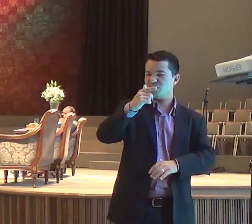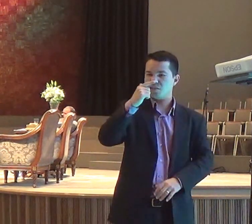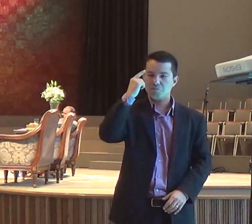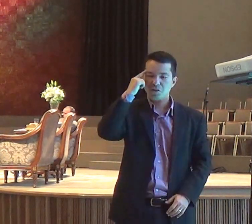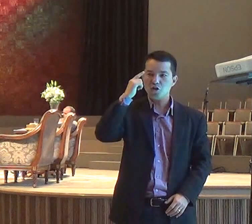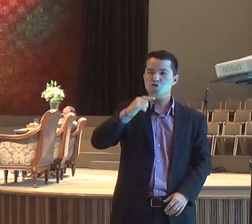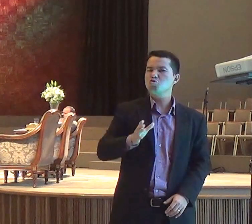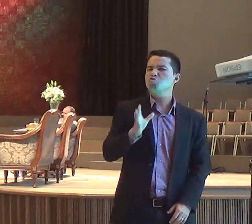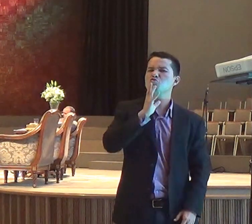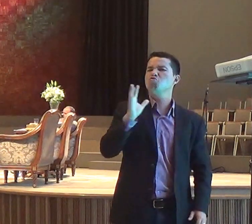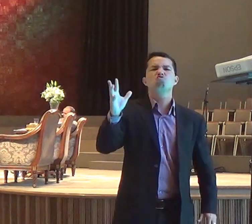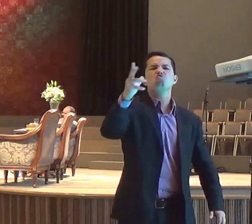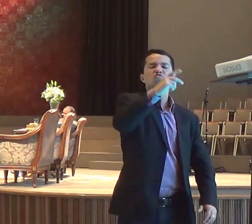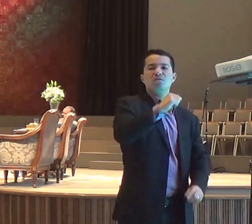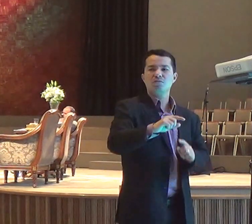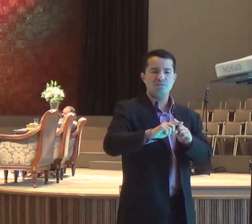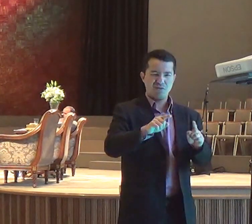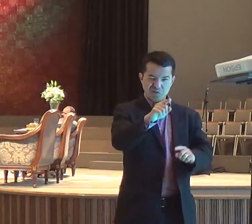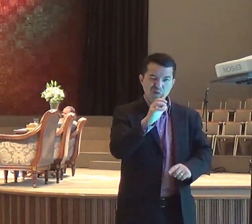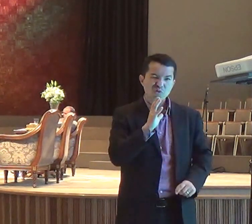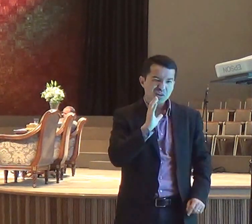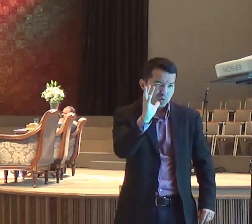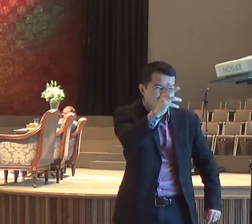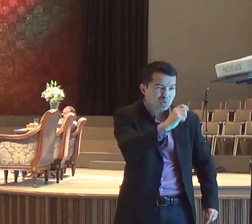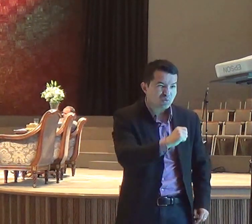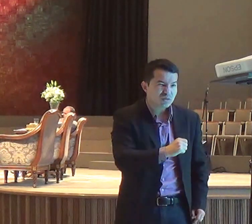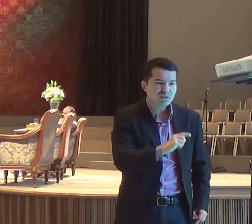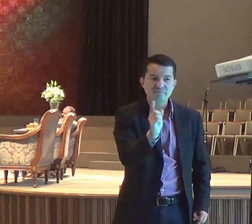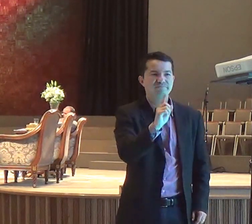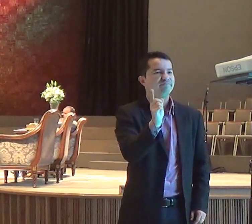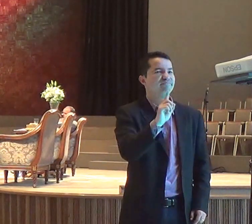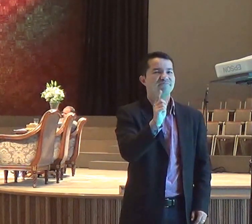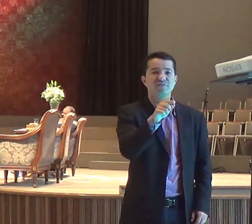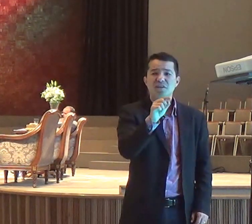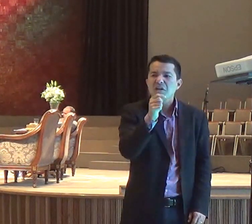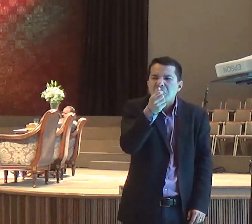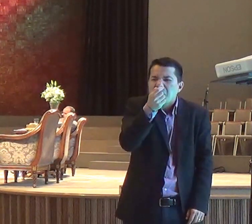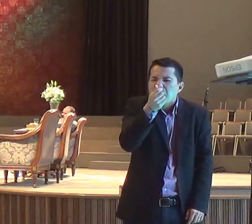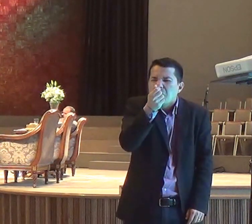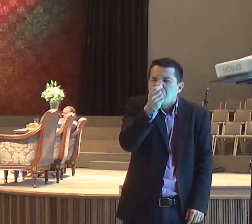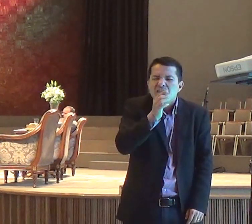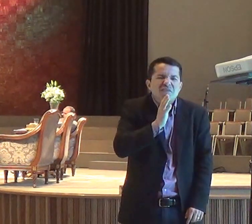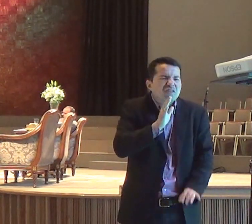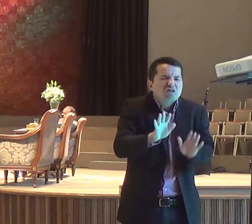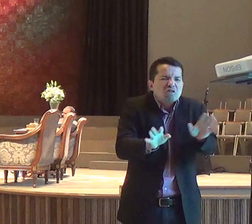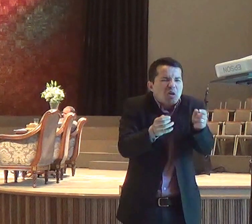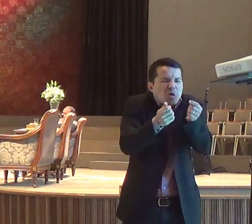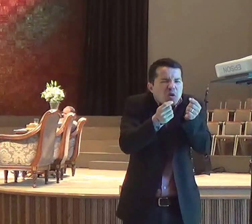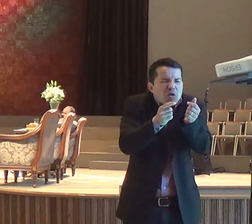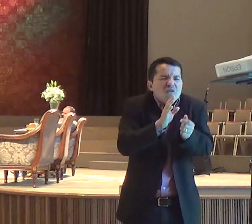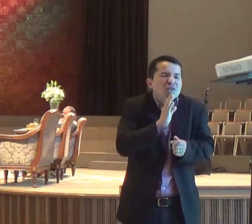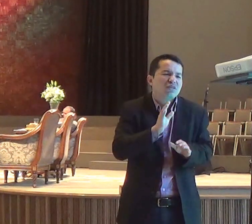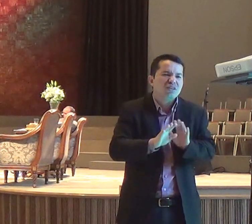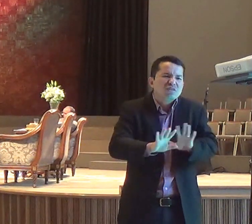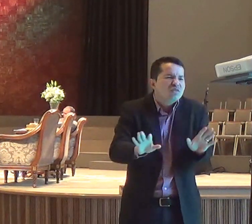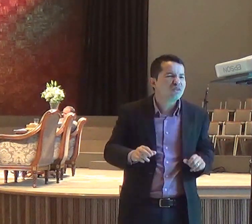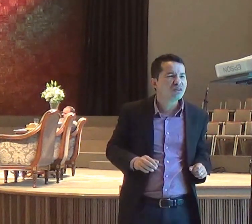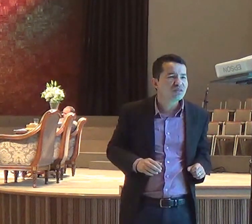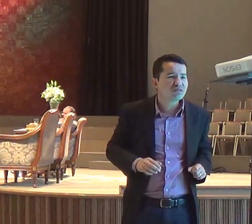eu estava uma vez lá em Brasília, pregando, e chegou um casal, que estavam no ministério, e eles